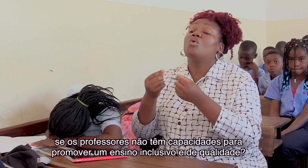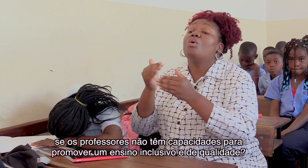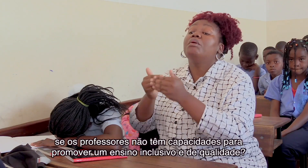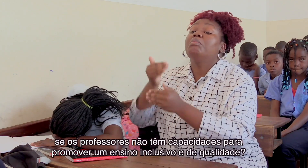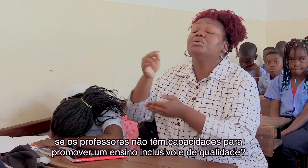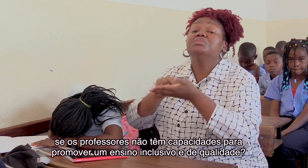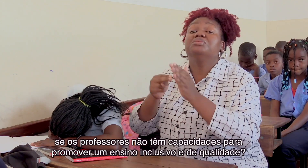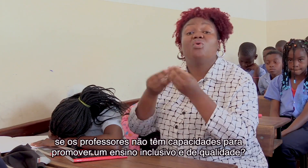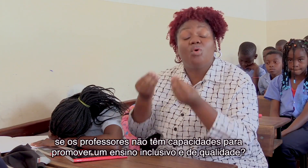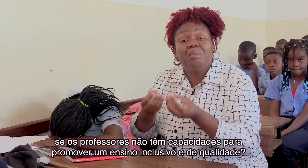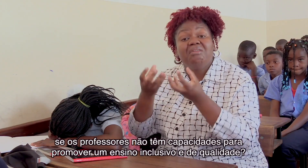um ensino inclusivo e de qualidade?